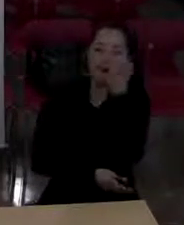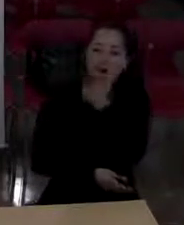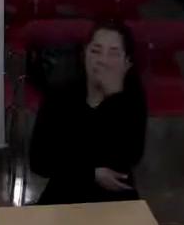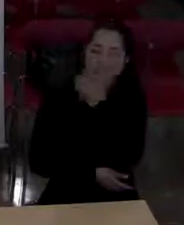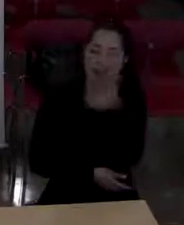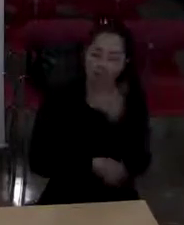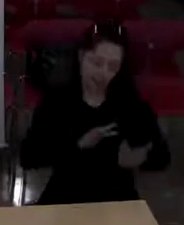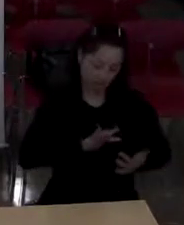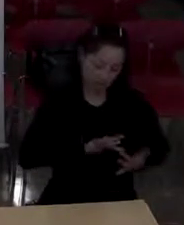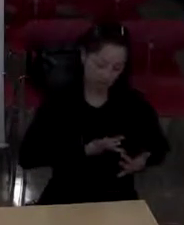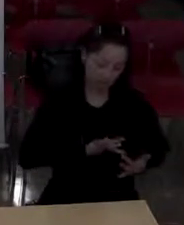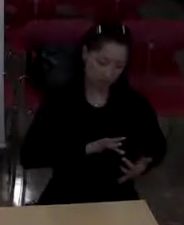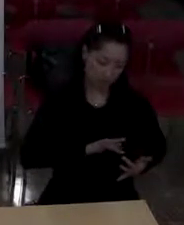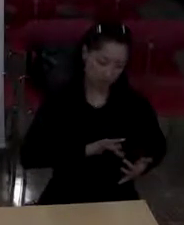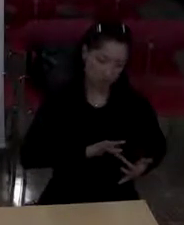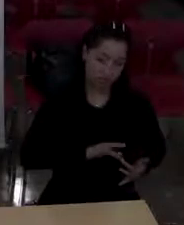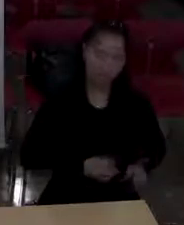centímetros.